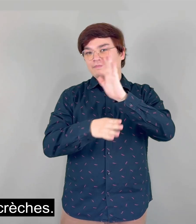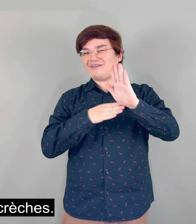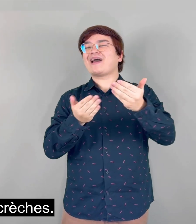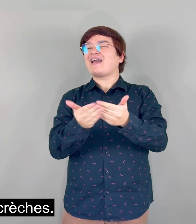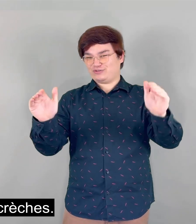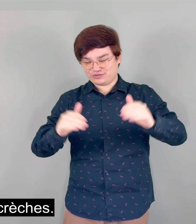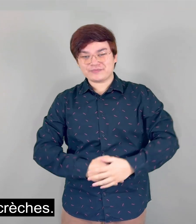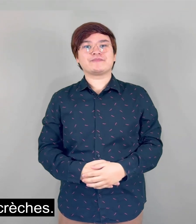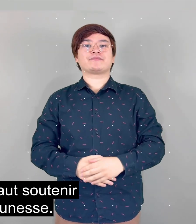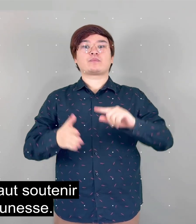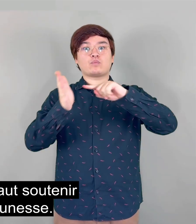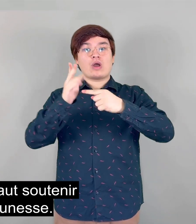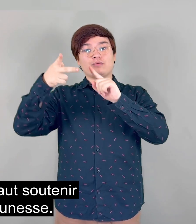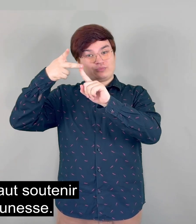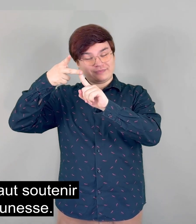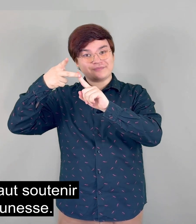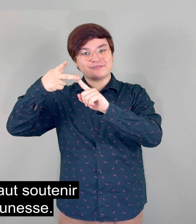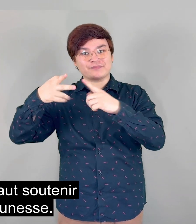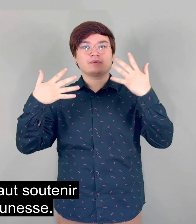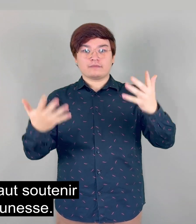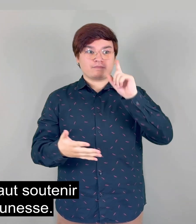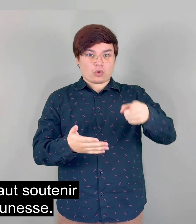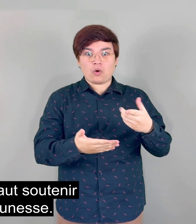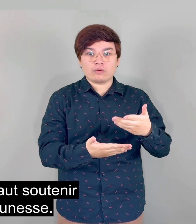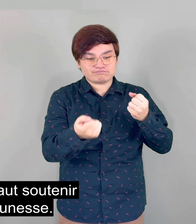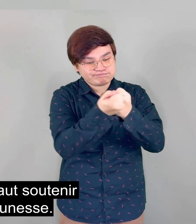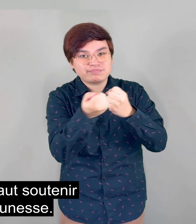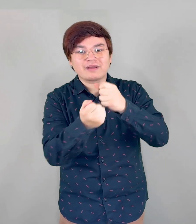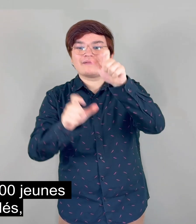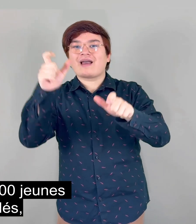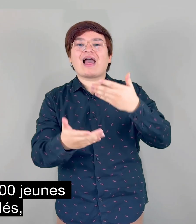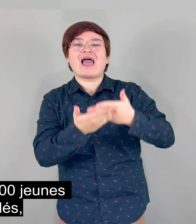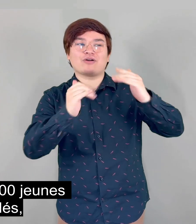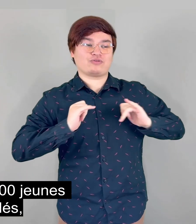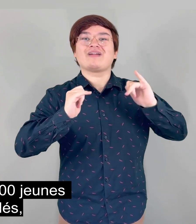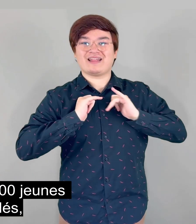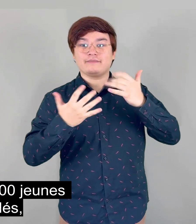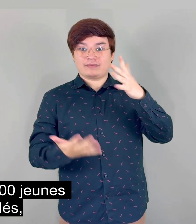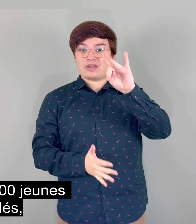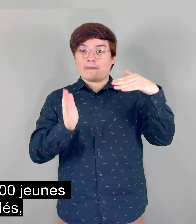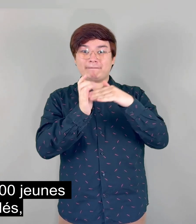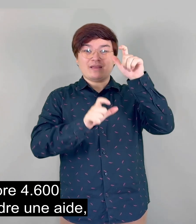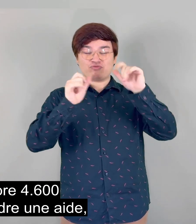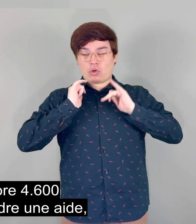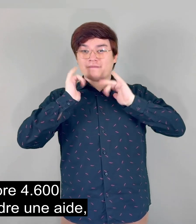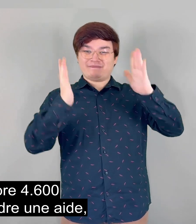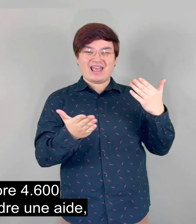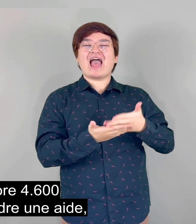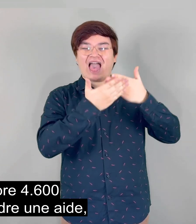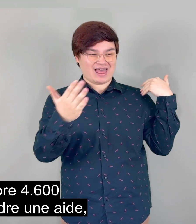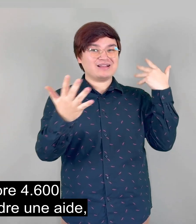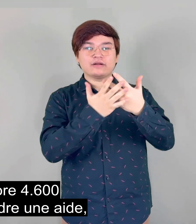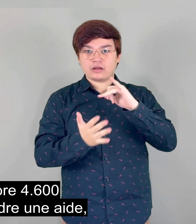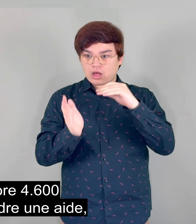d'accueil comme les crèches. Point 2. Il faut soutenir l'aide à la jeunesse. Même si 40 000 jeunes sont aidés, il y en a encore